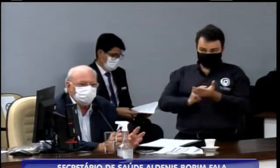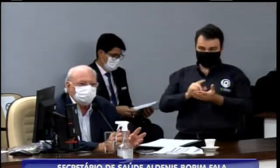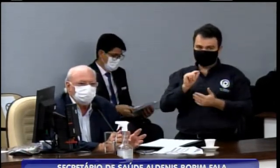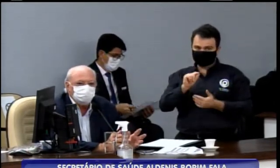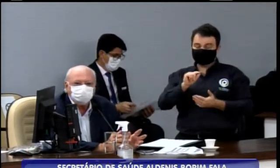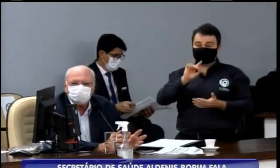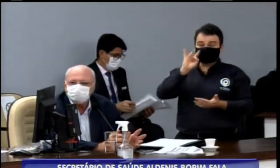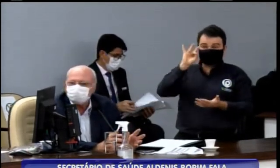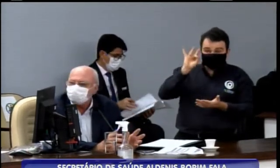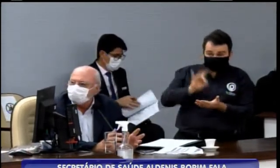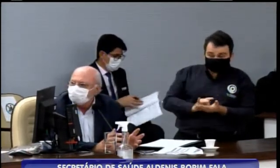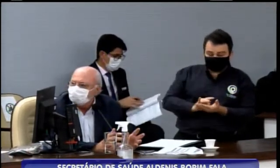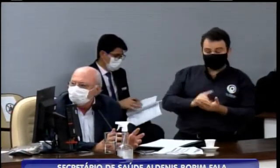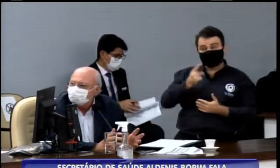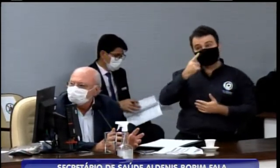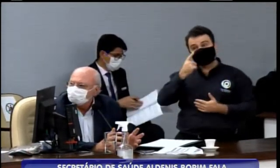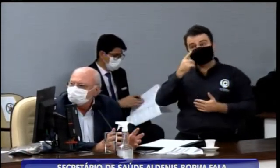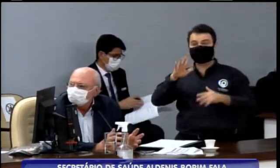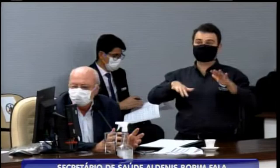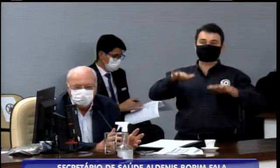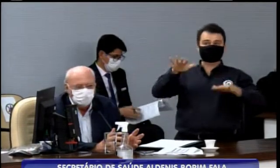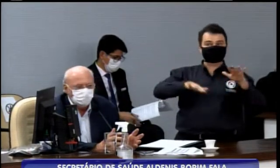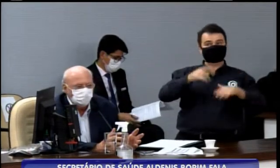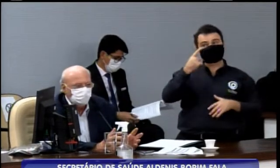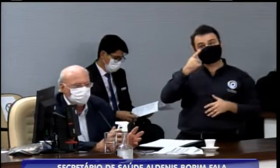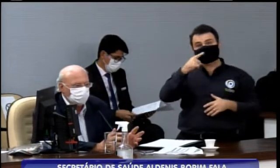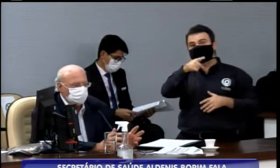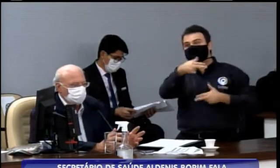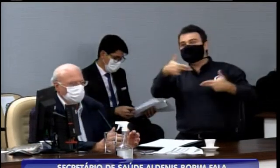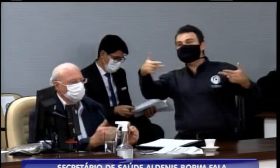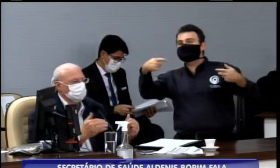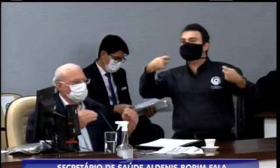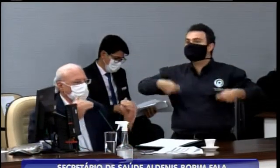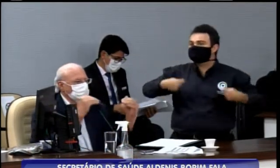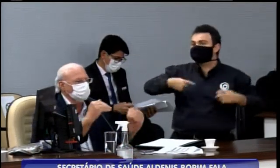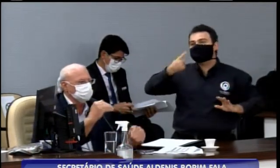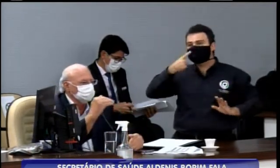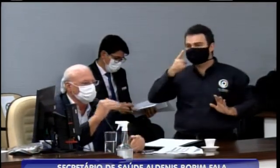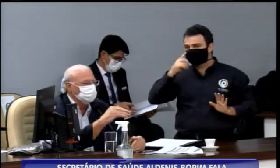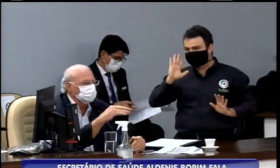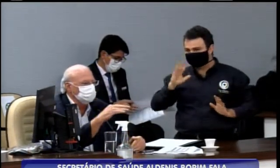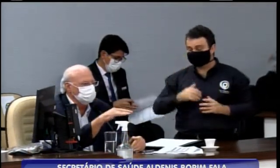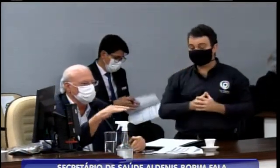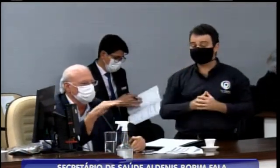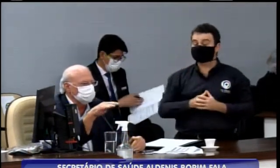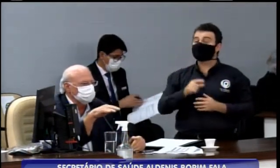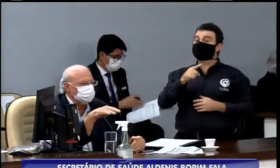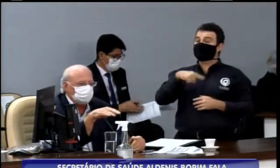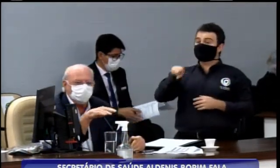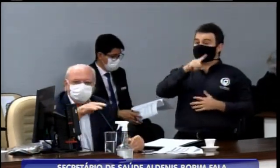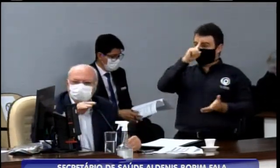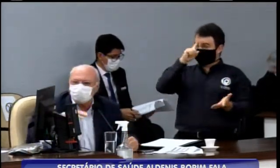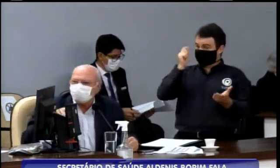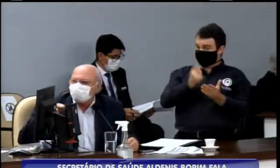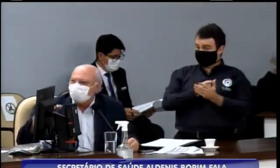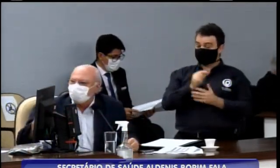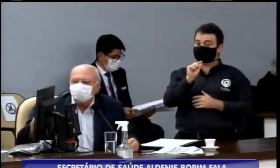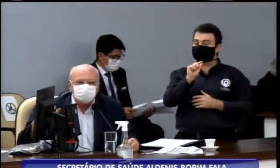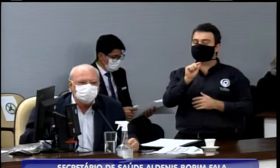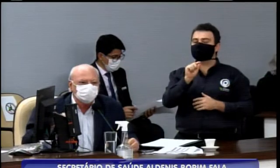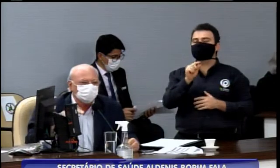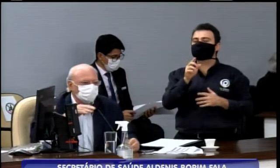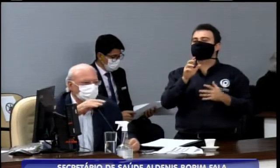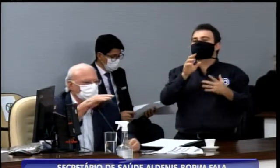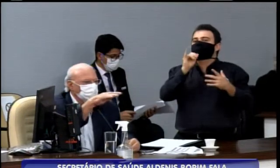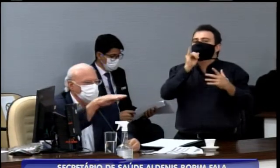funcionários ele vai depender do certame. Por quê? Nós colocamos um número mínimo de funcionários que nós